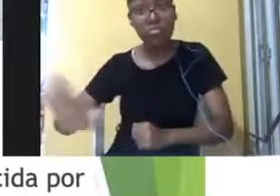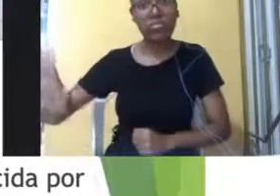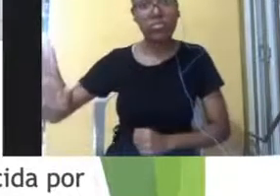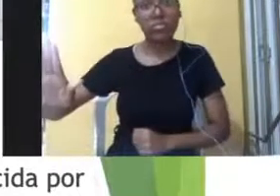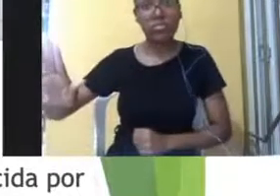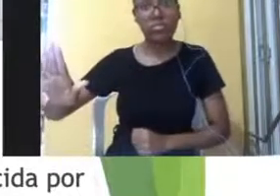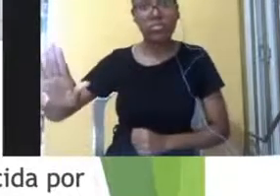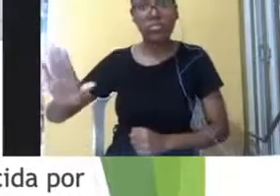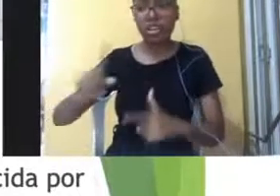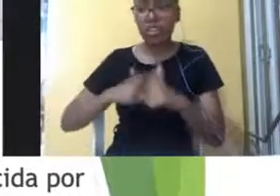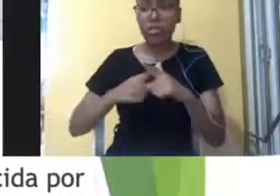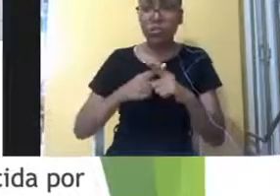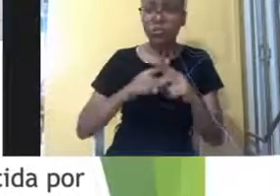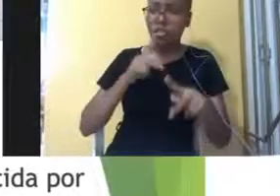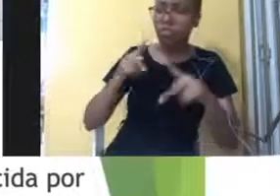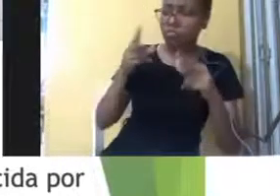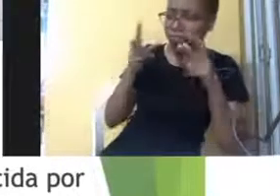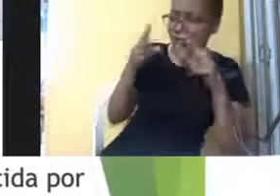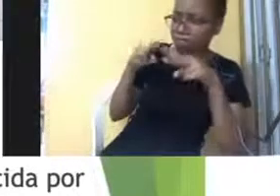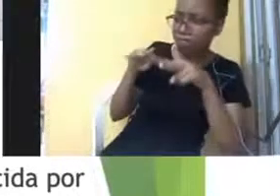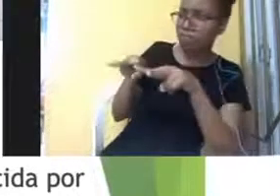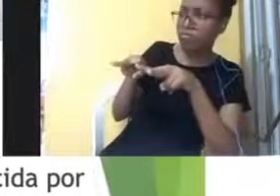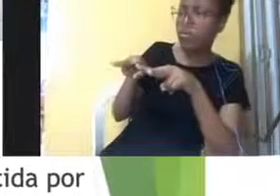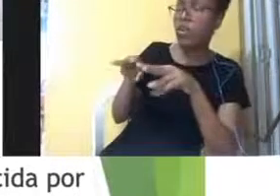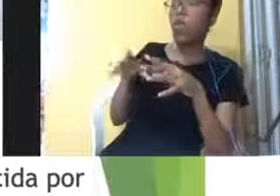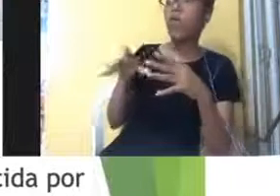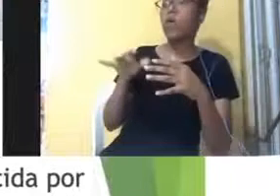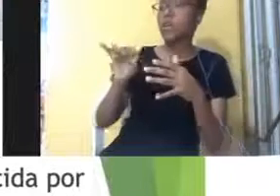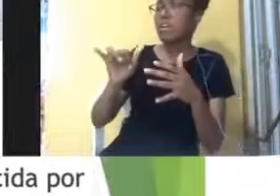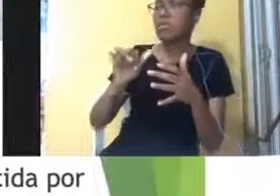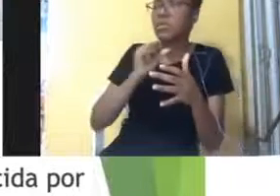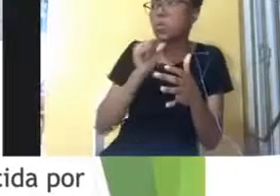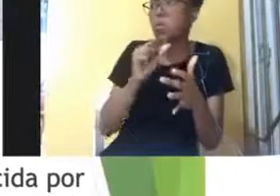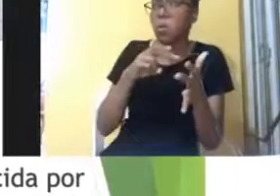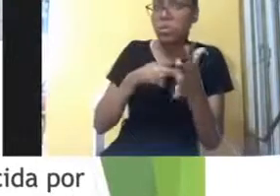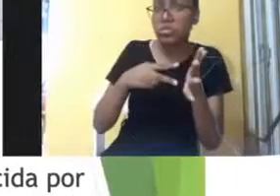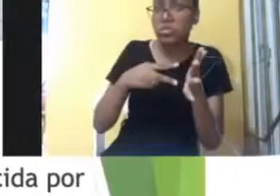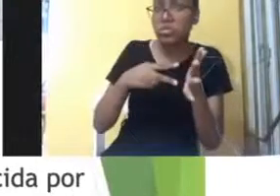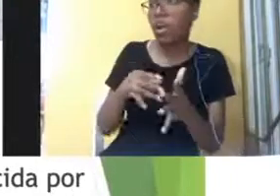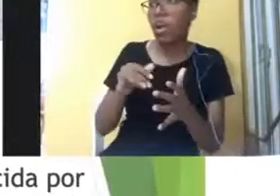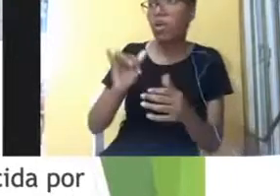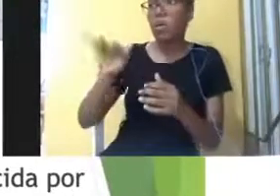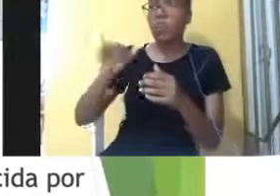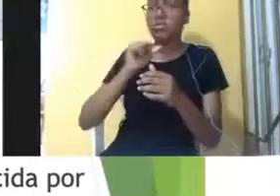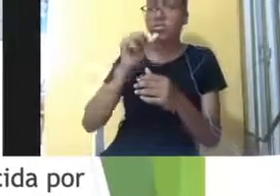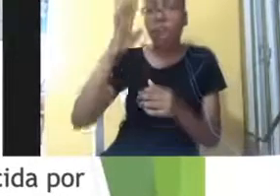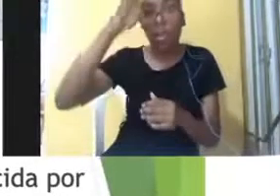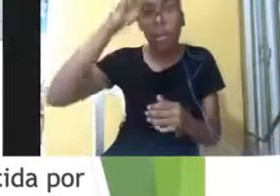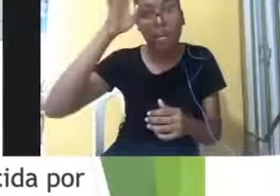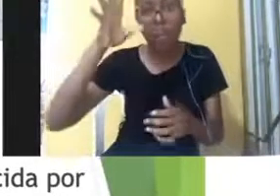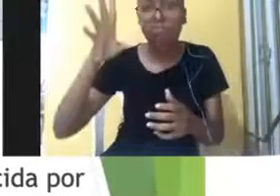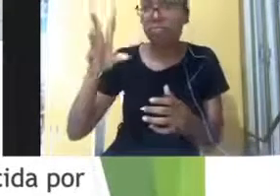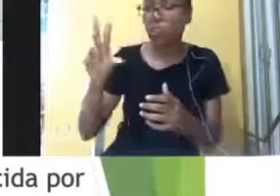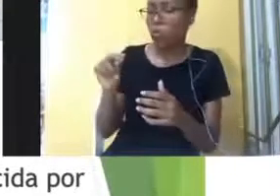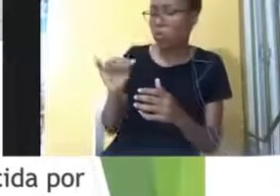que esto tenía significado, que no eran movimientos, ni musaraña, ni mimos, que aquí había unos componentes